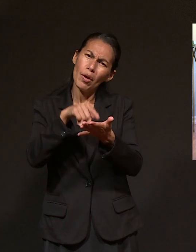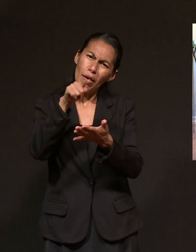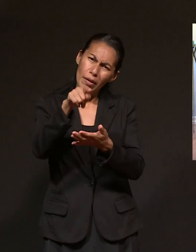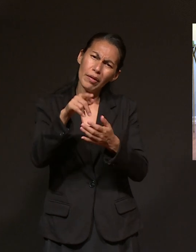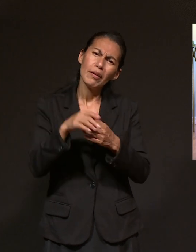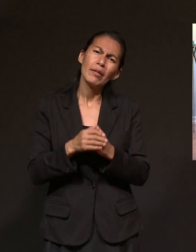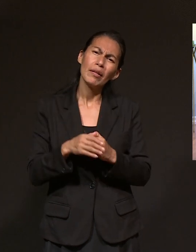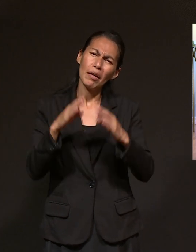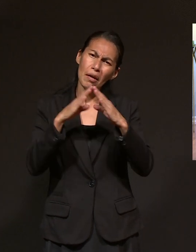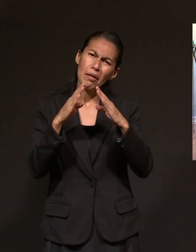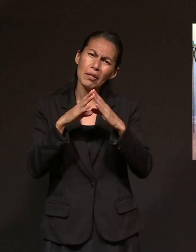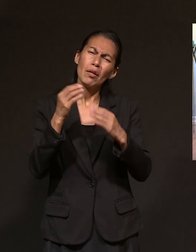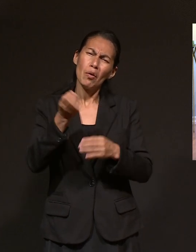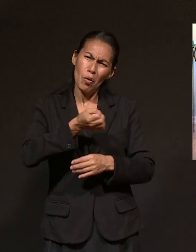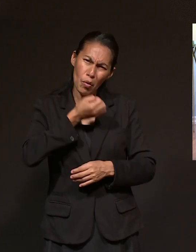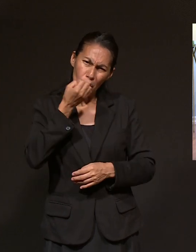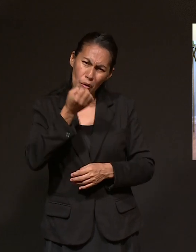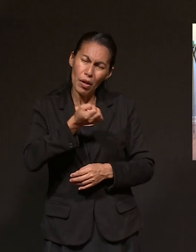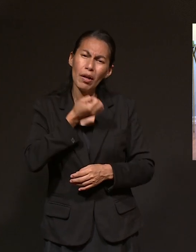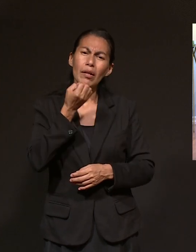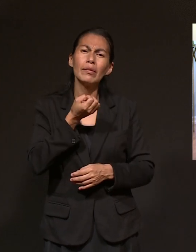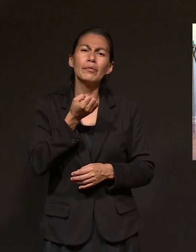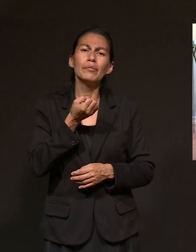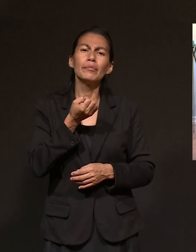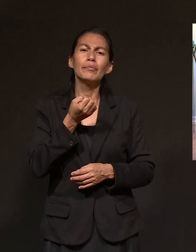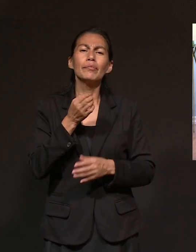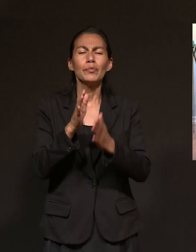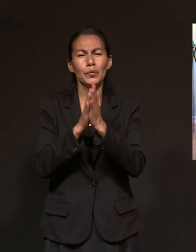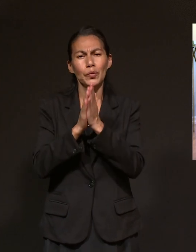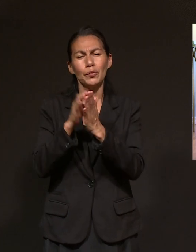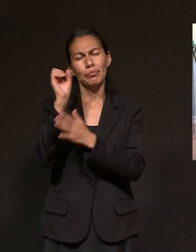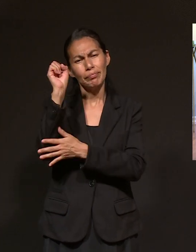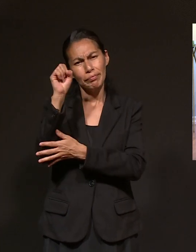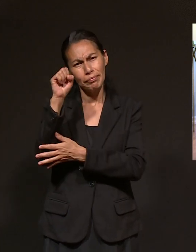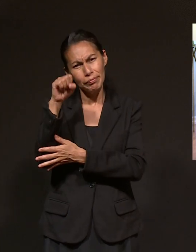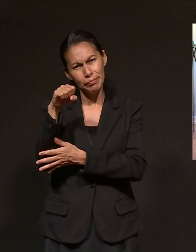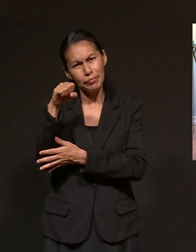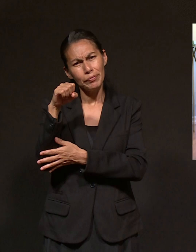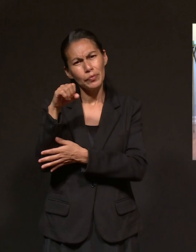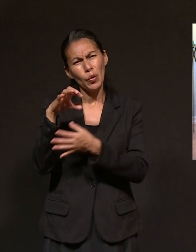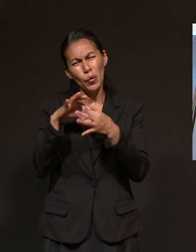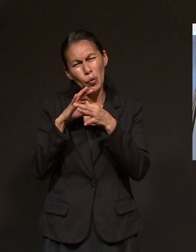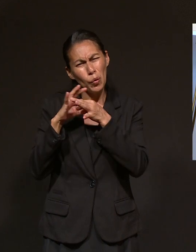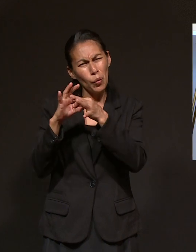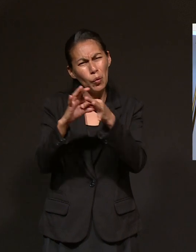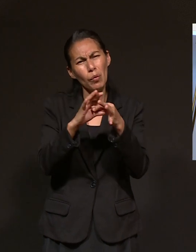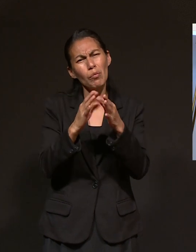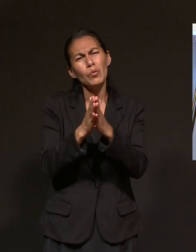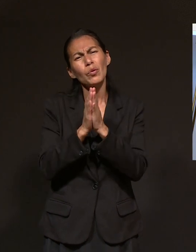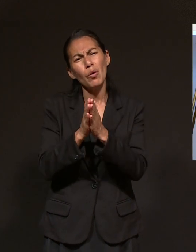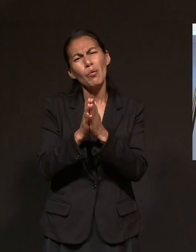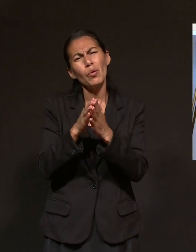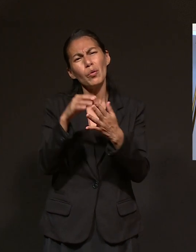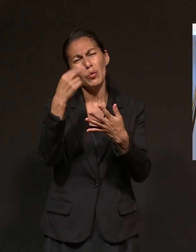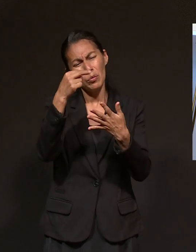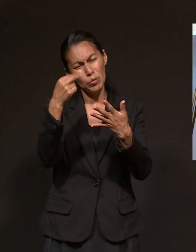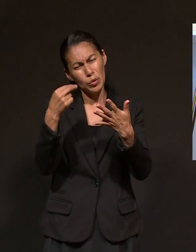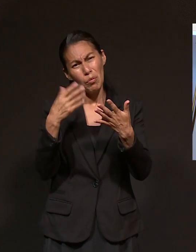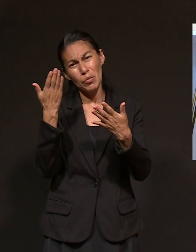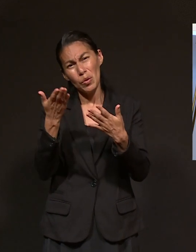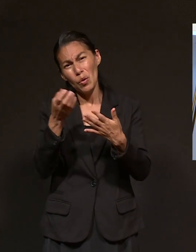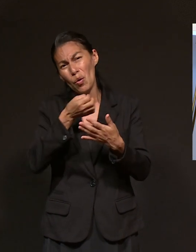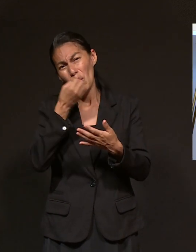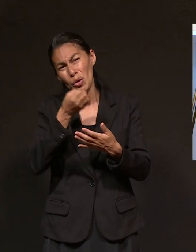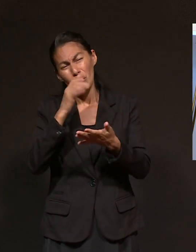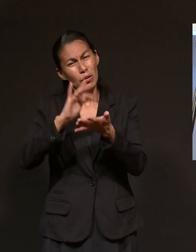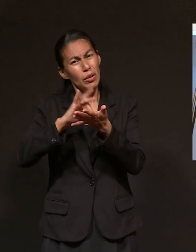Inclinar nuestro rostro Allá donde tú estés En casita Inclina tu rostro Y únete a nosotros En oración